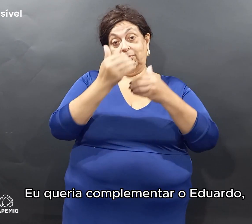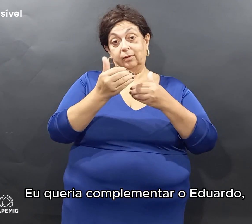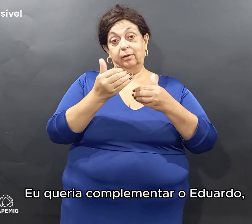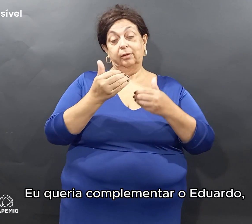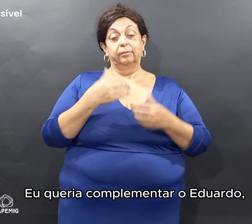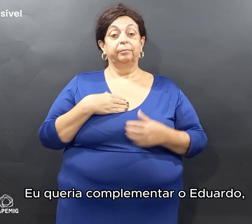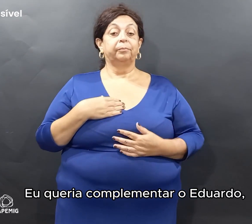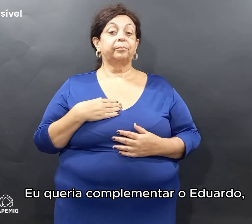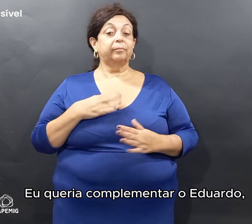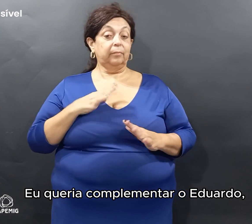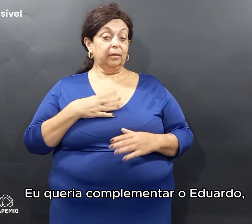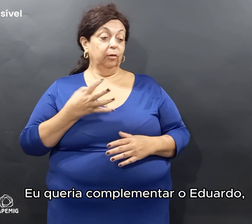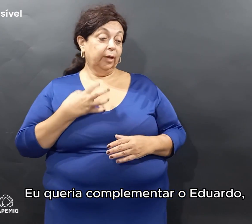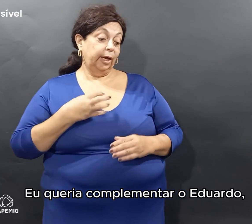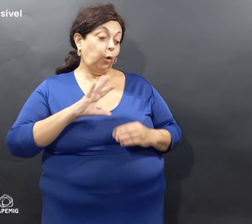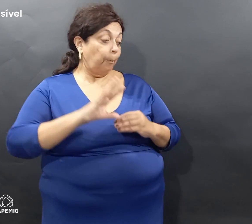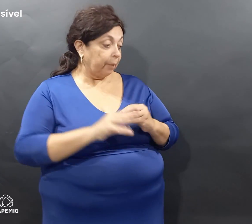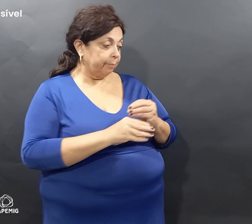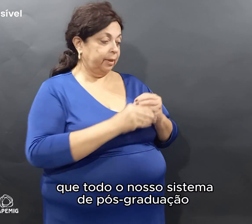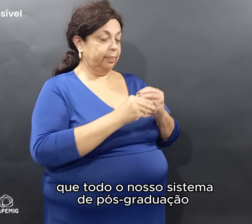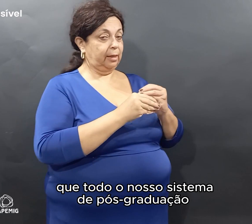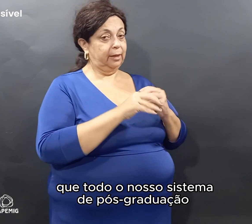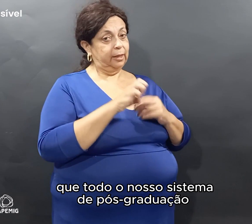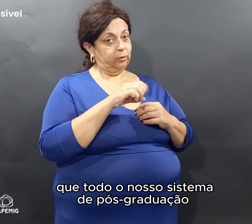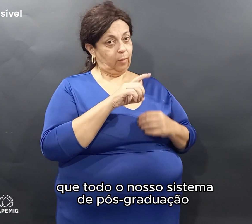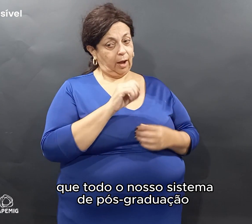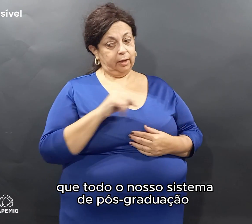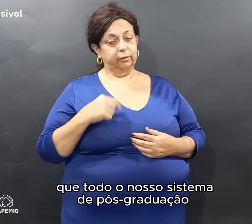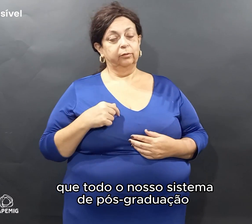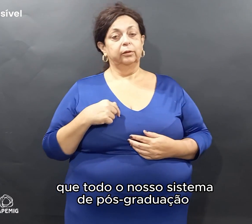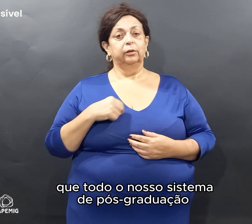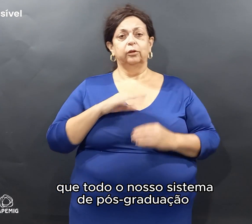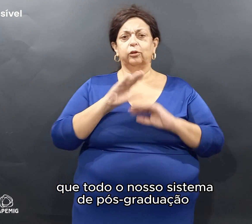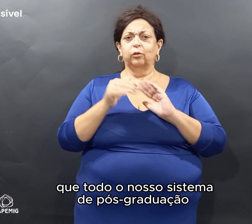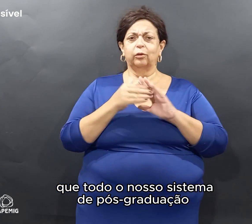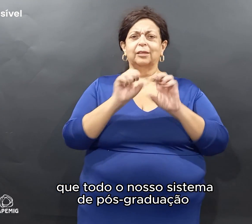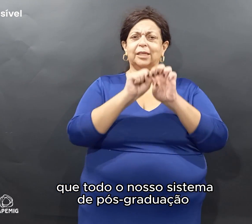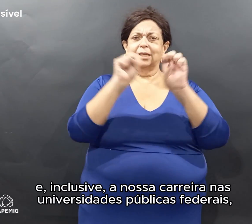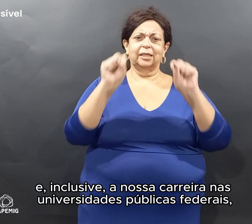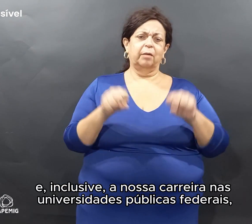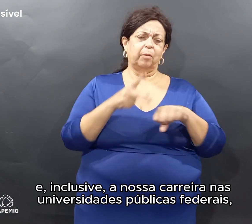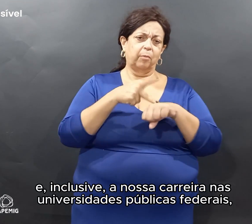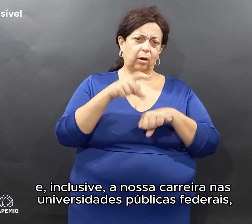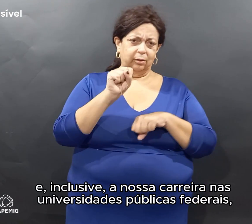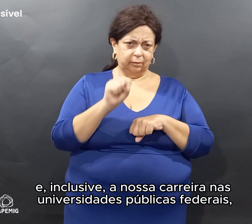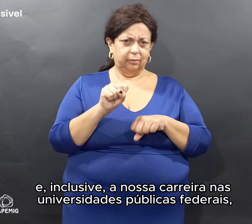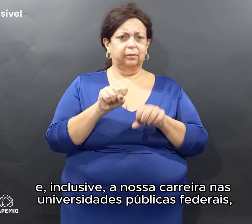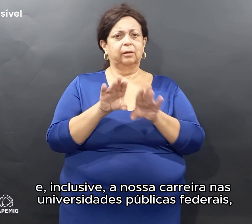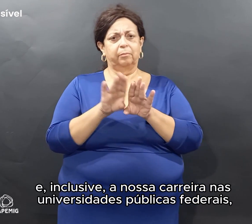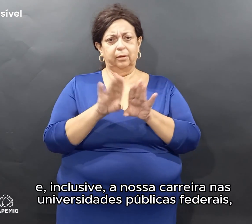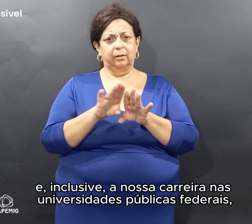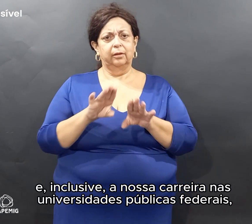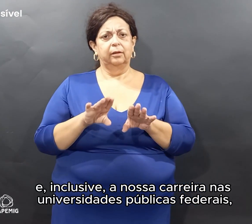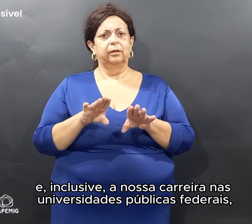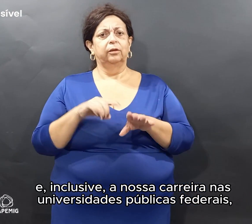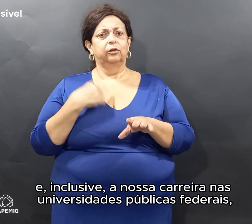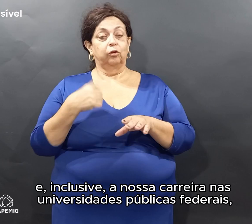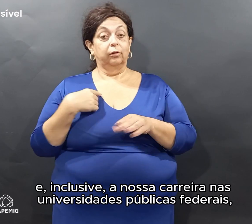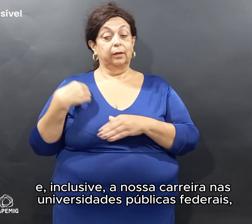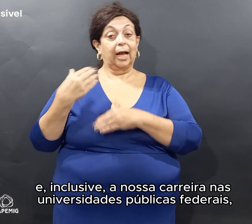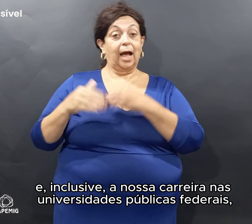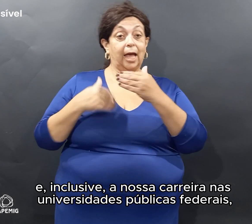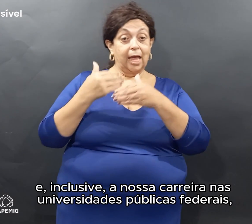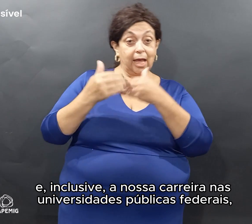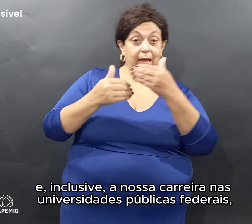Eu queria complementar o Eduardo, que todo o nosso sistema de pós-graduação e, inclusive, a nossa carreira